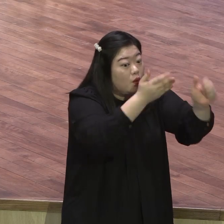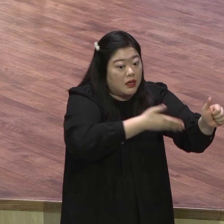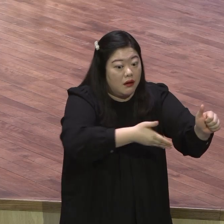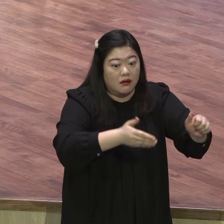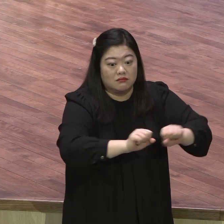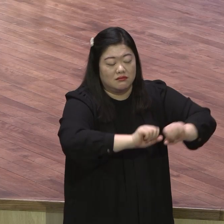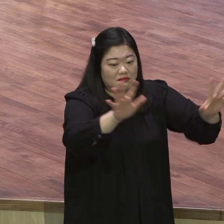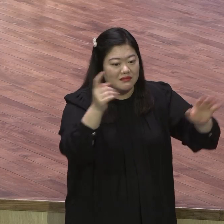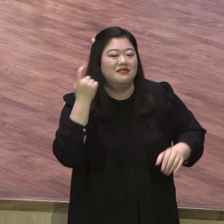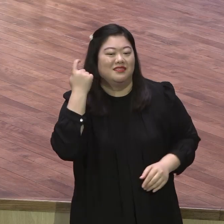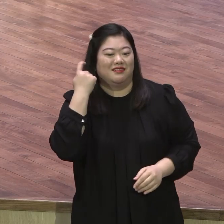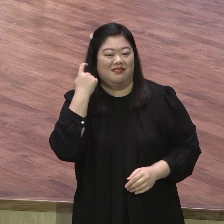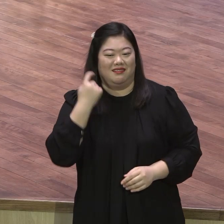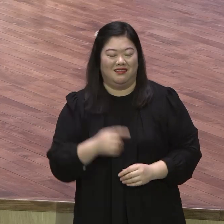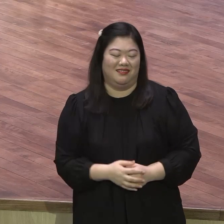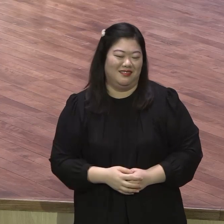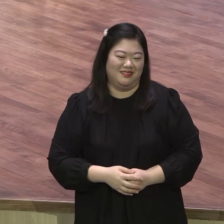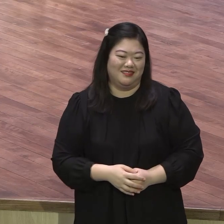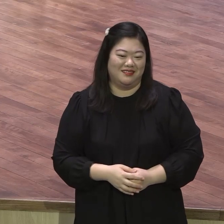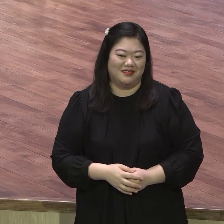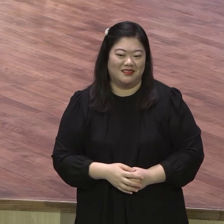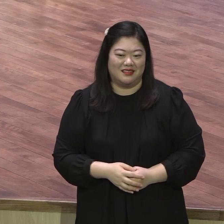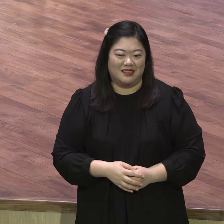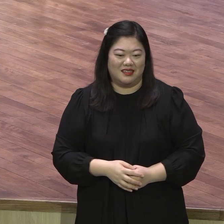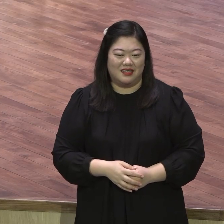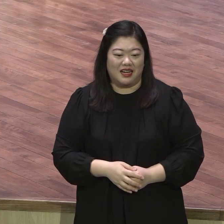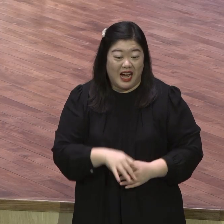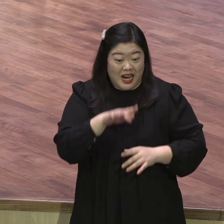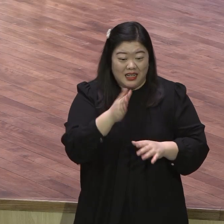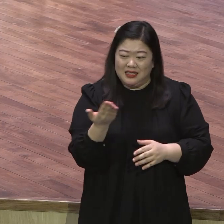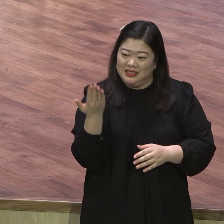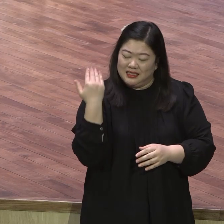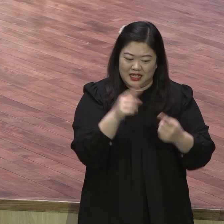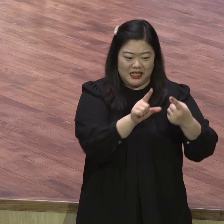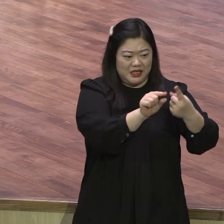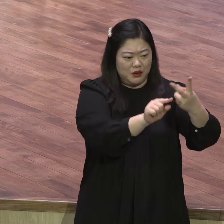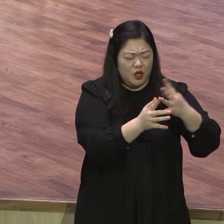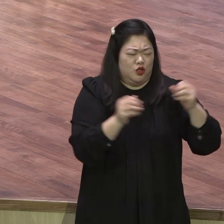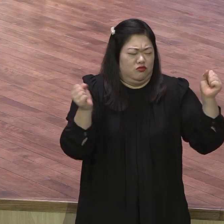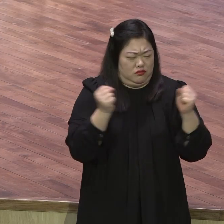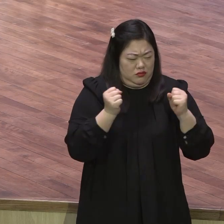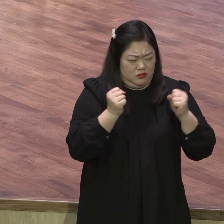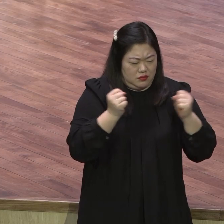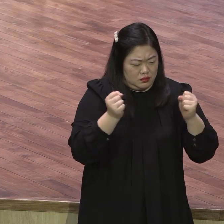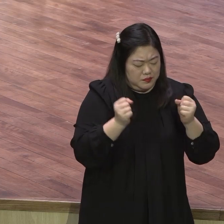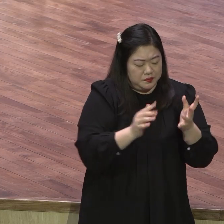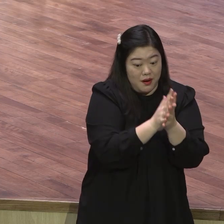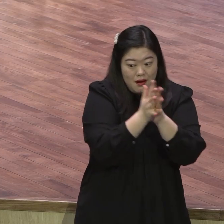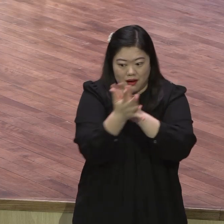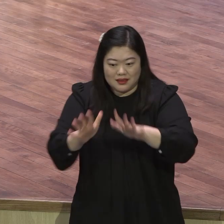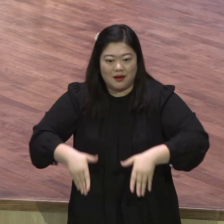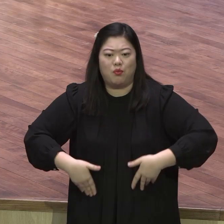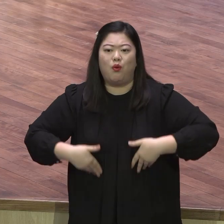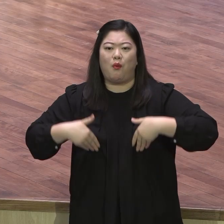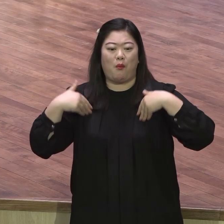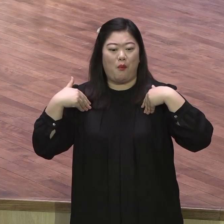음산하고 춥고 얼어붙었던 그 현장에서 신기하게도